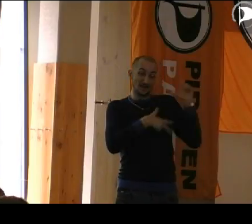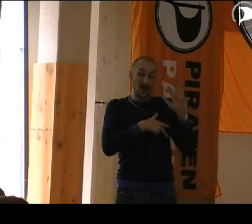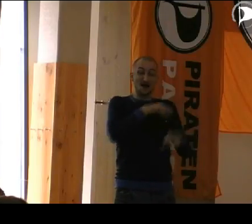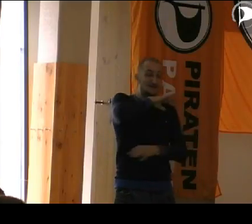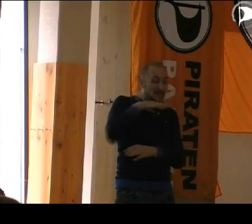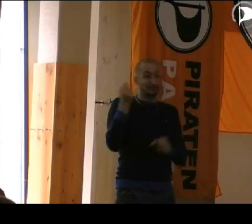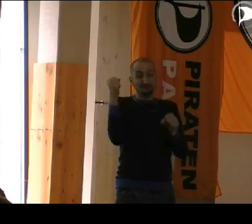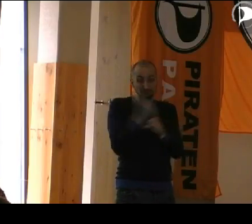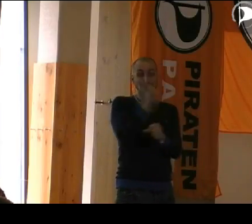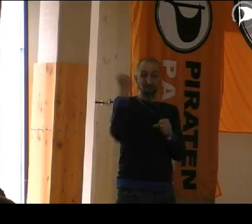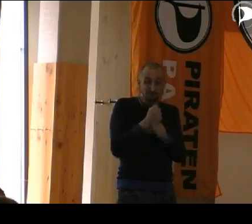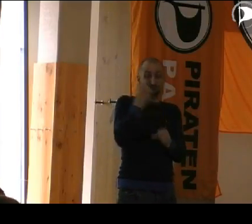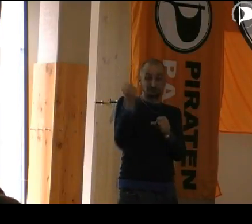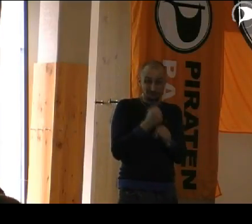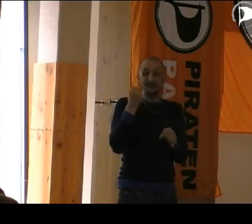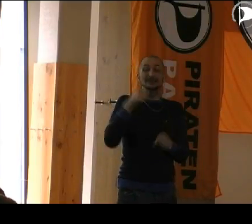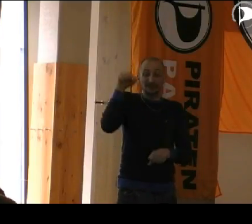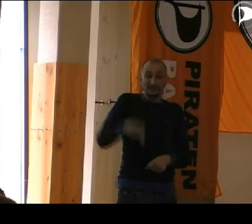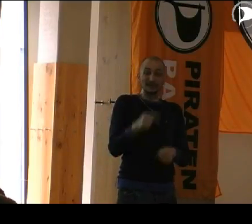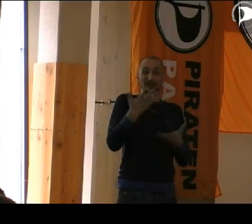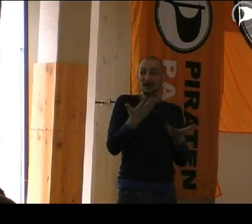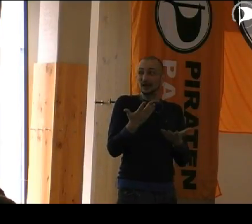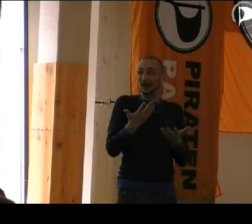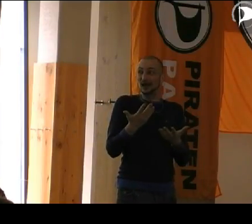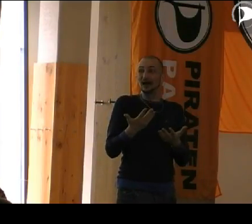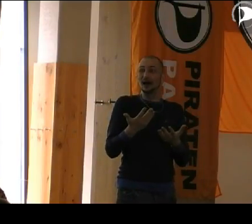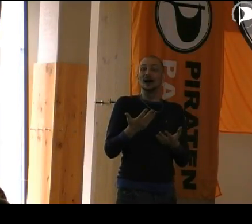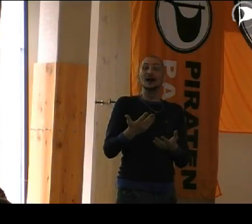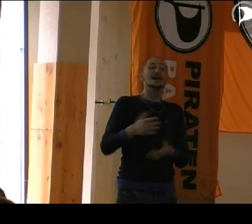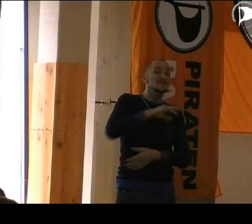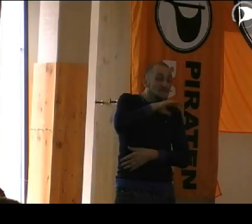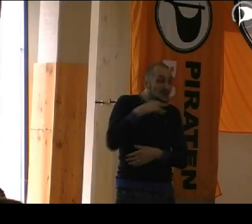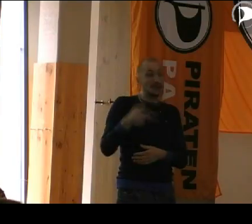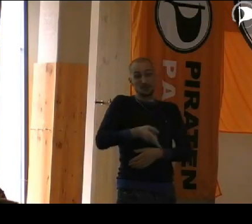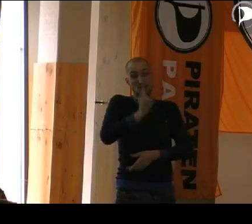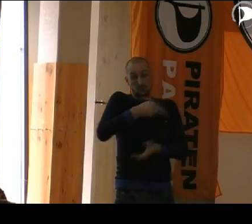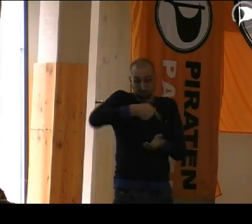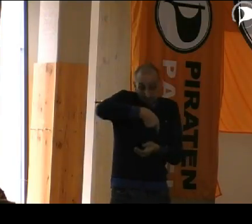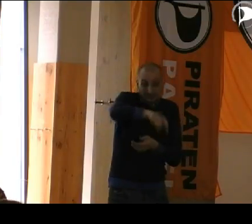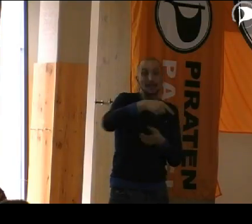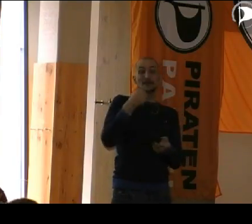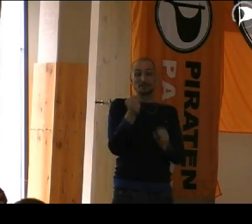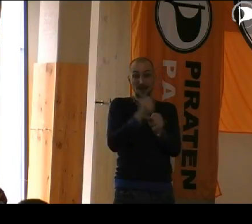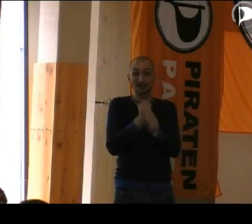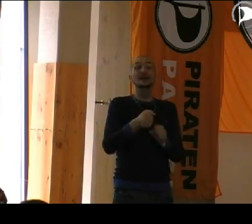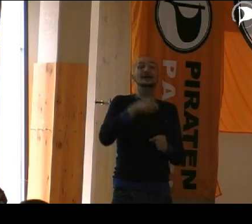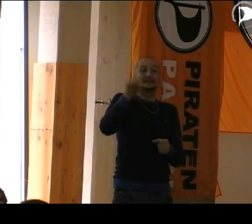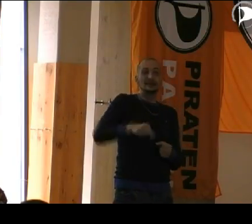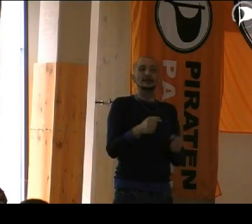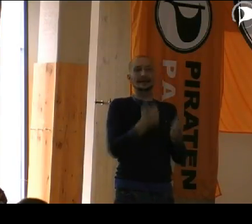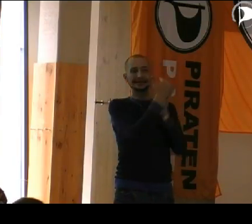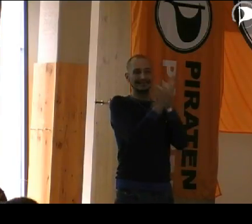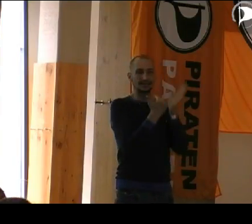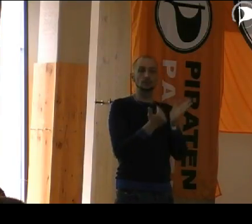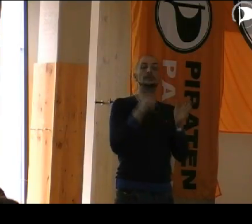hat er täglich zu machen er sagt es ist hier der